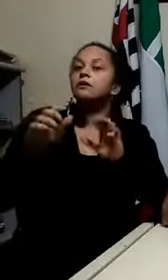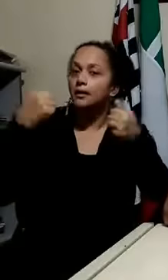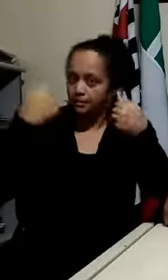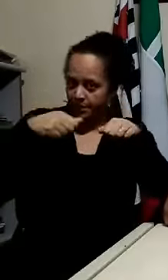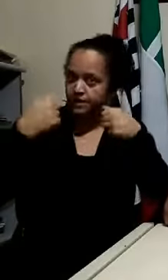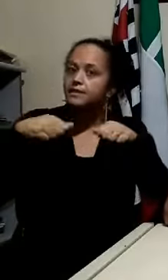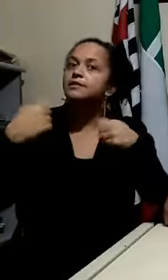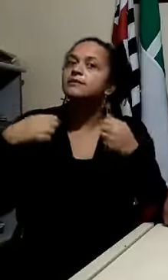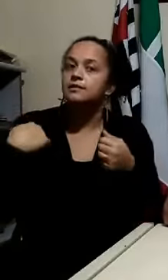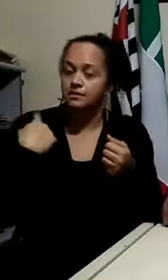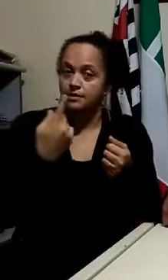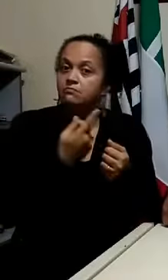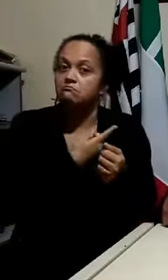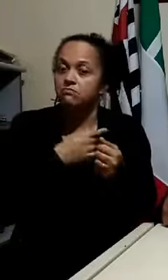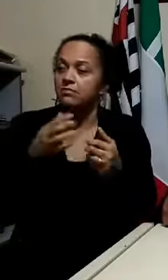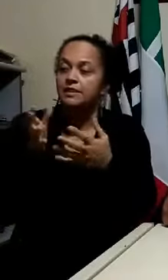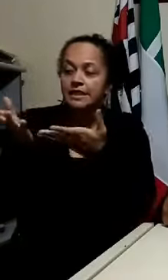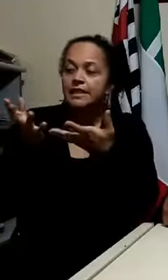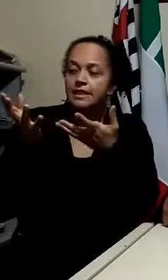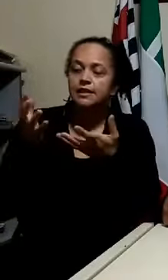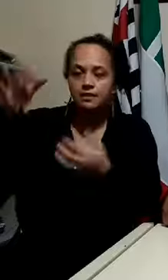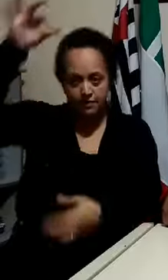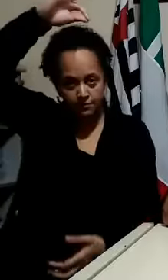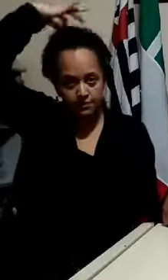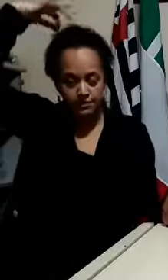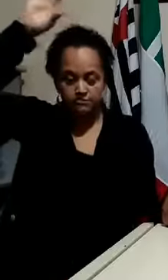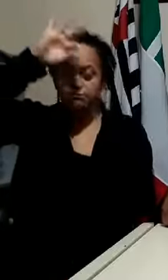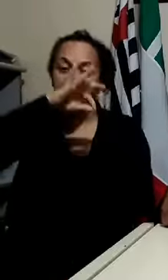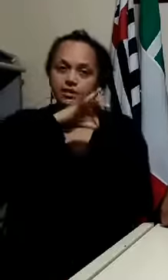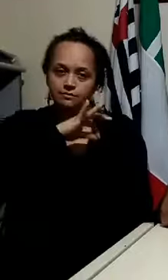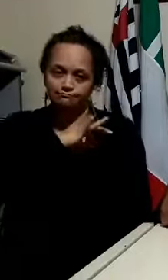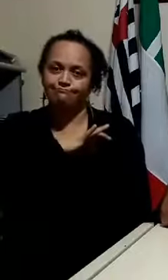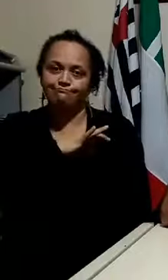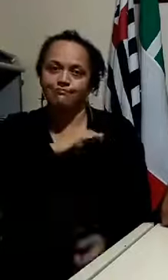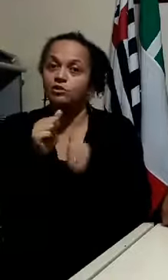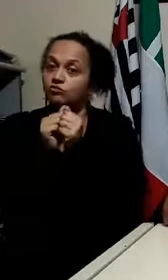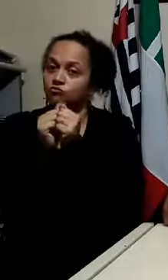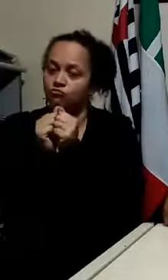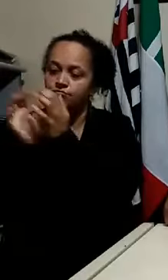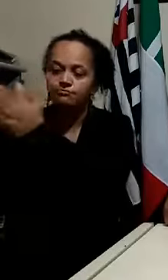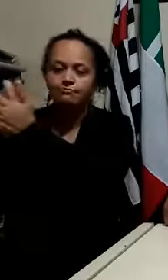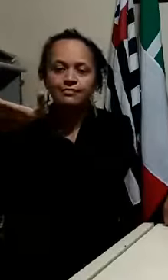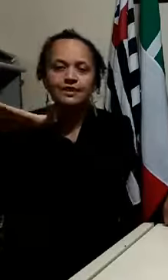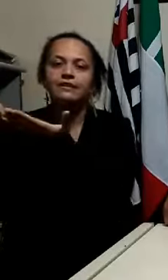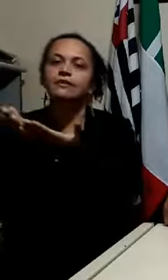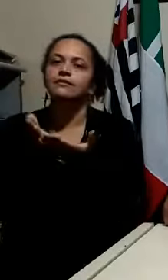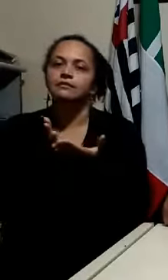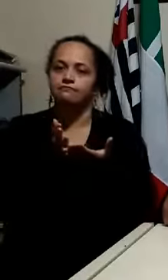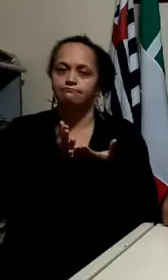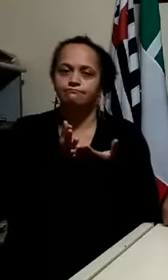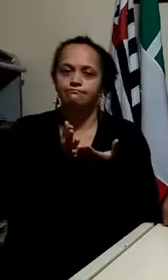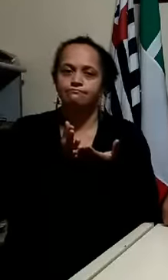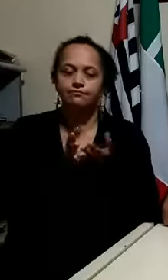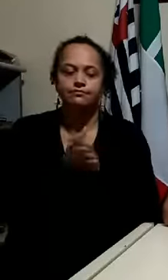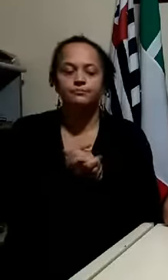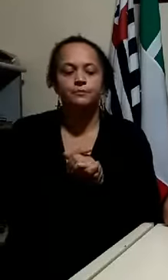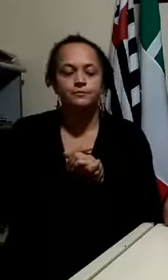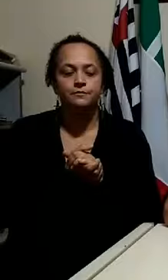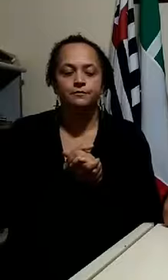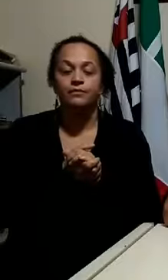mortifique através da palavra. Entendeu? Senão a gente acaba caindo nisso aqui também. Olha o que a gente